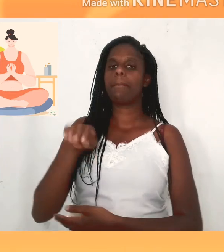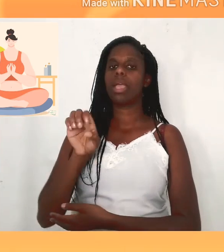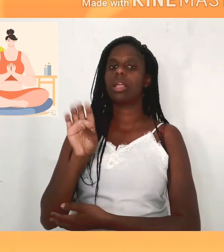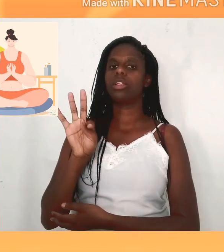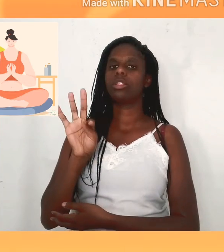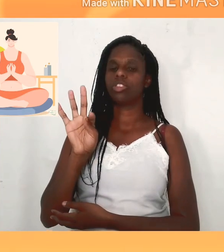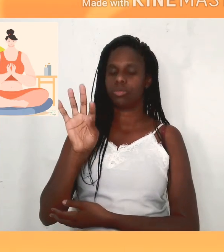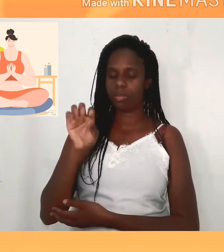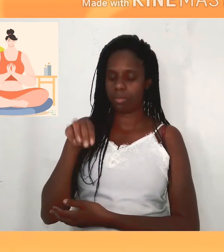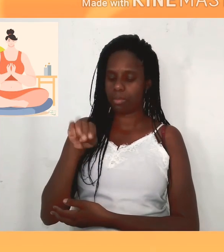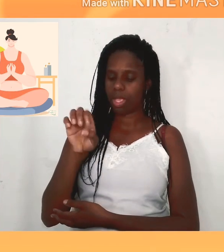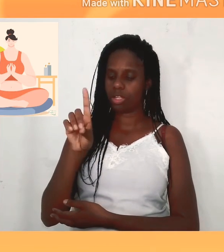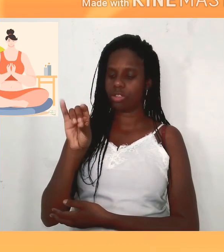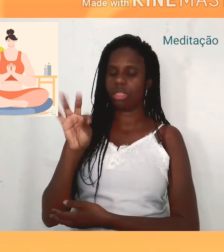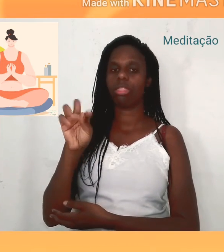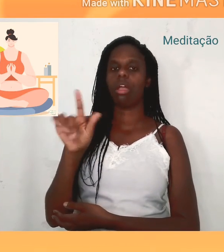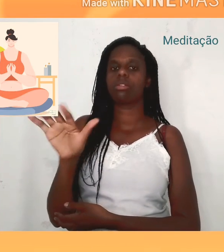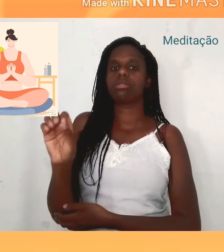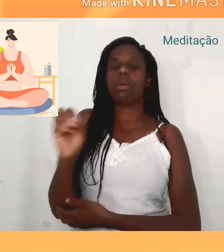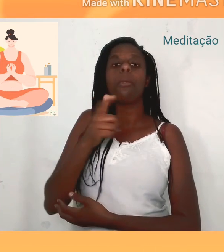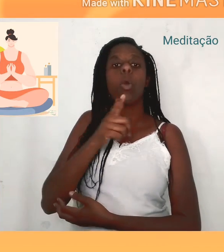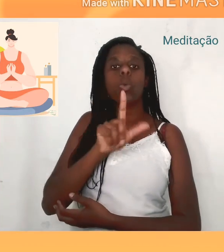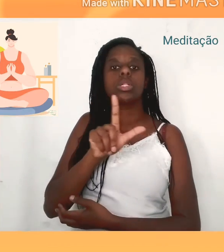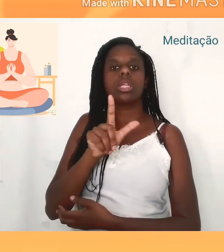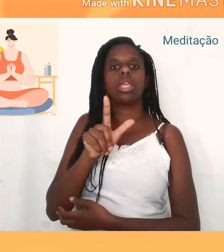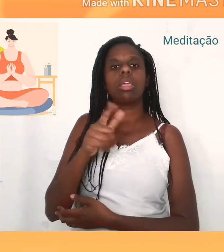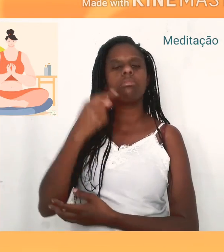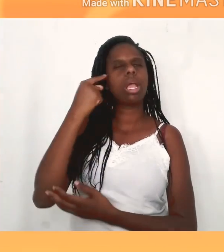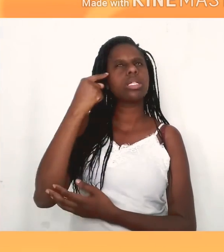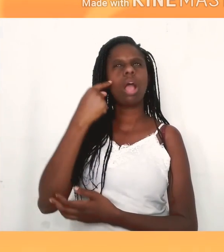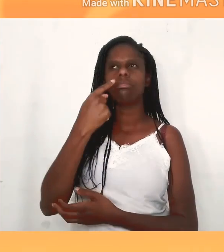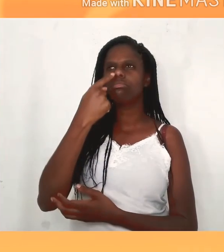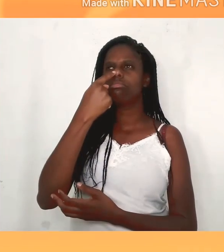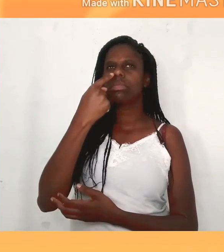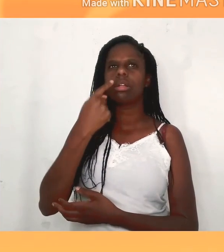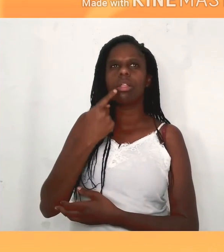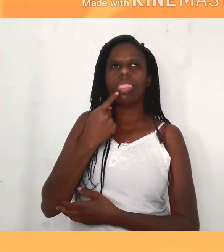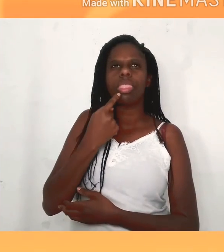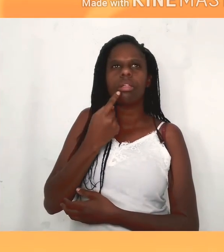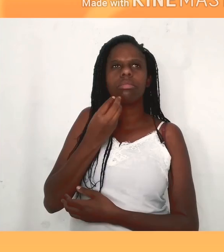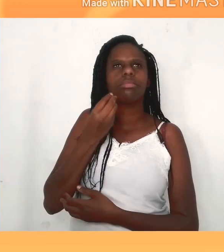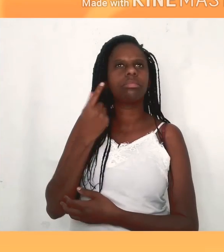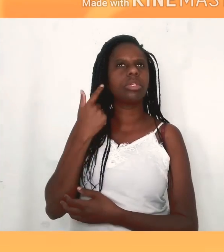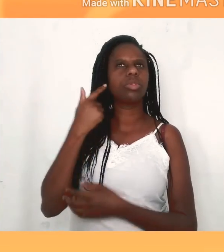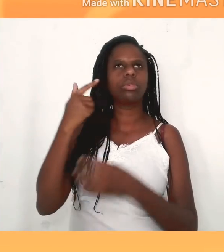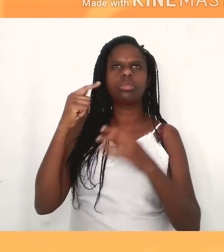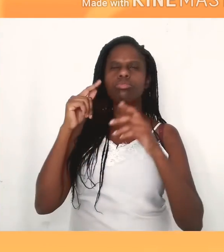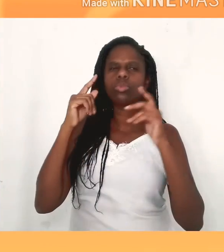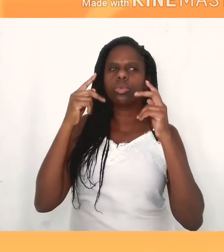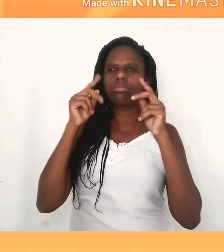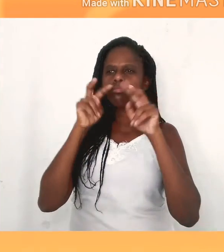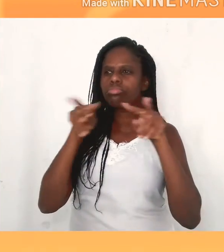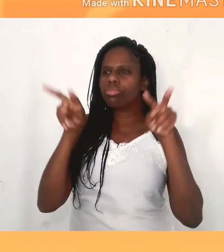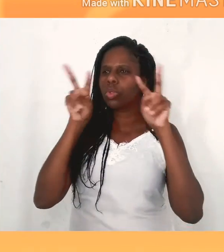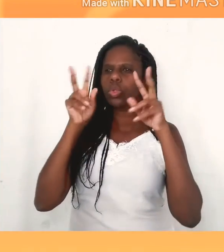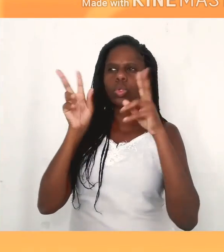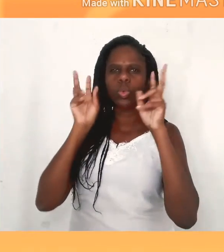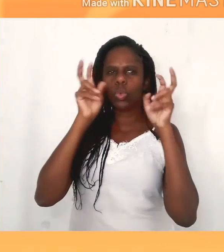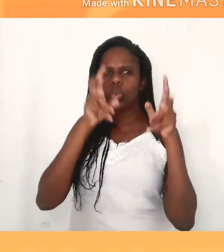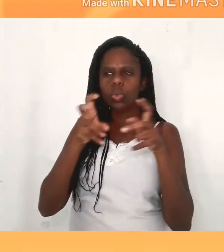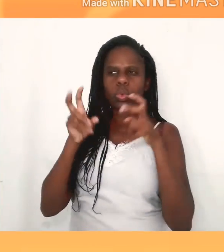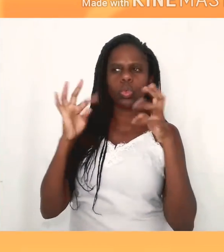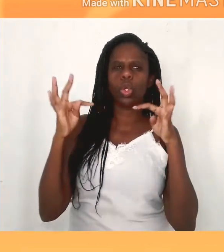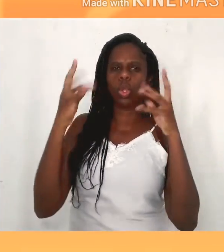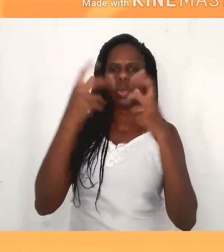de equilibrar os seus sentidos físicos, sua visão, seu paladar, seu olfato, seu tato, e que